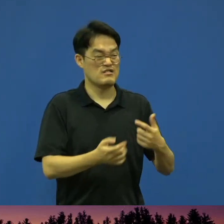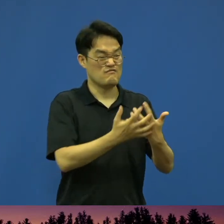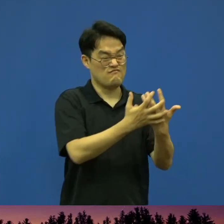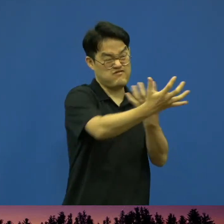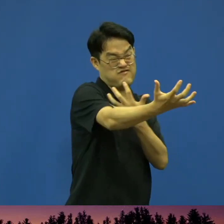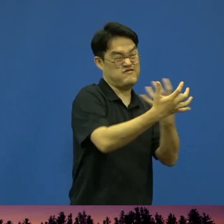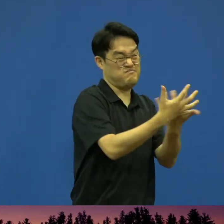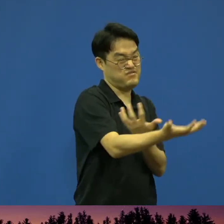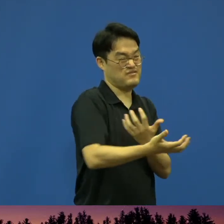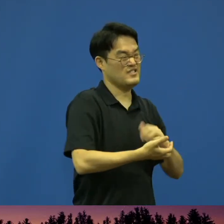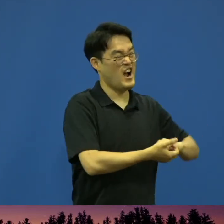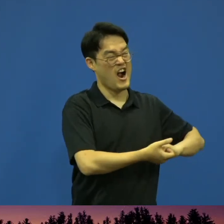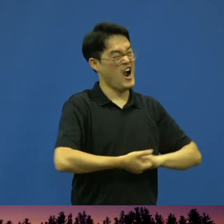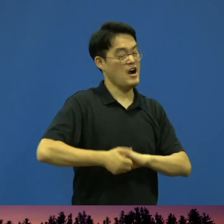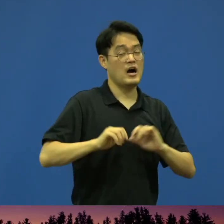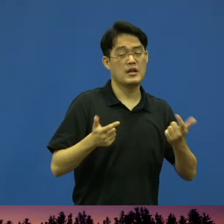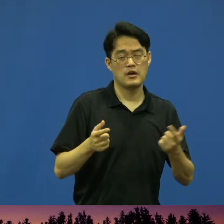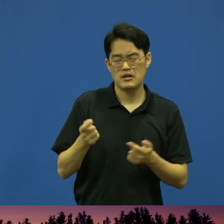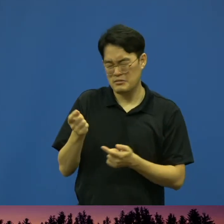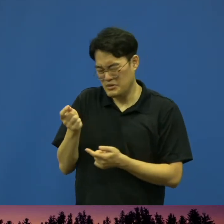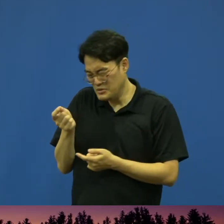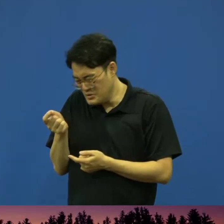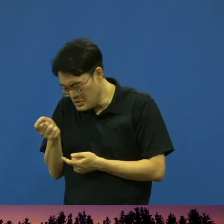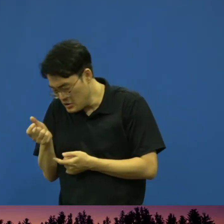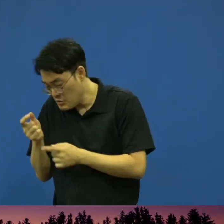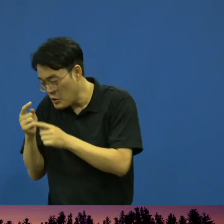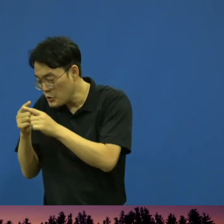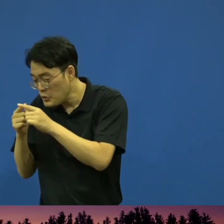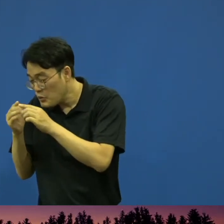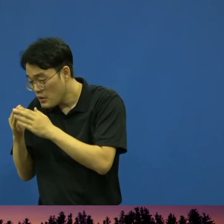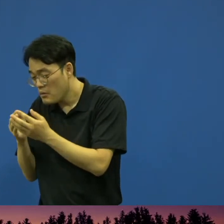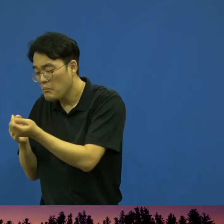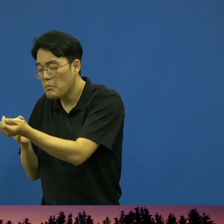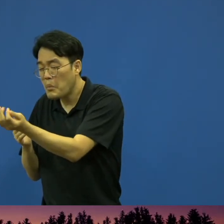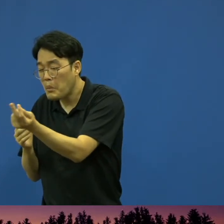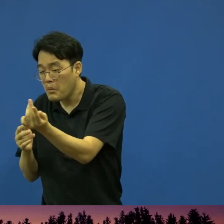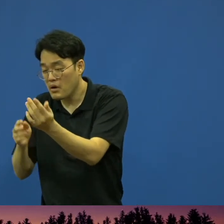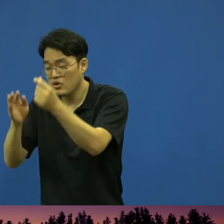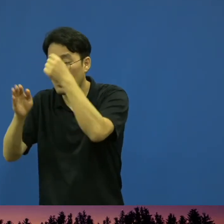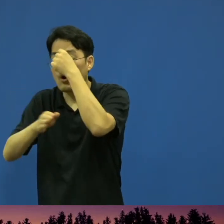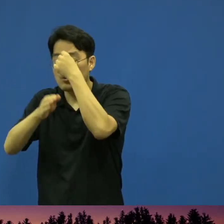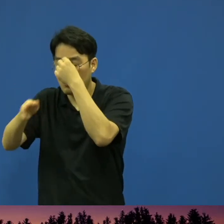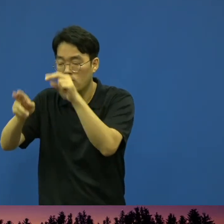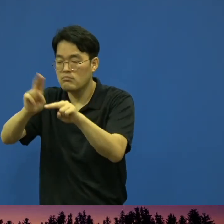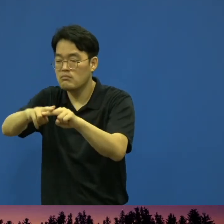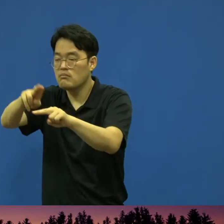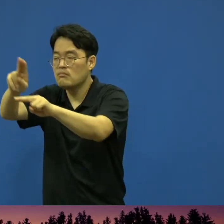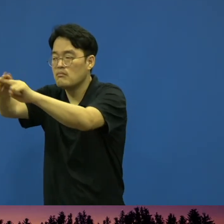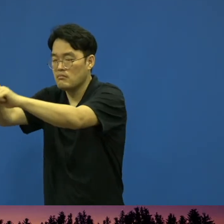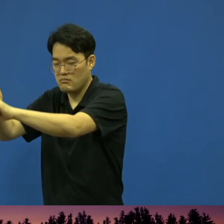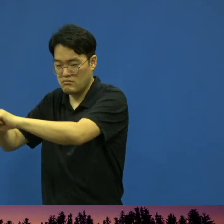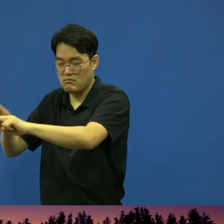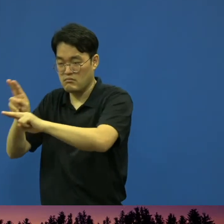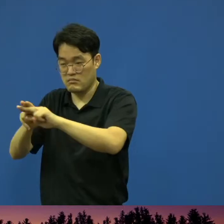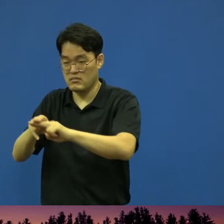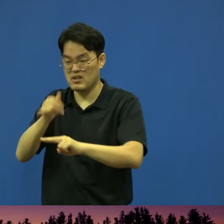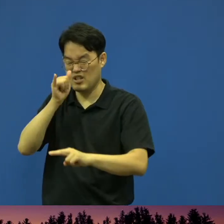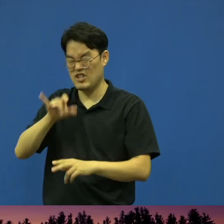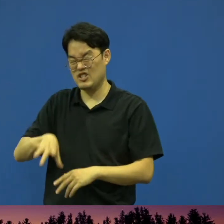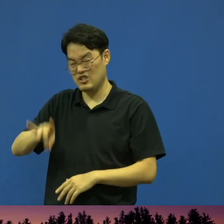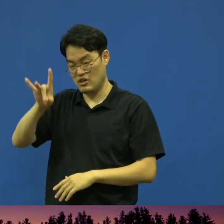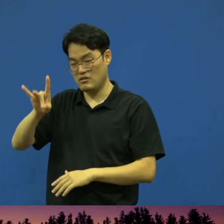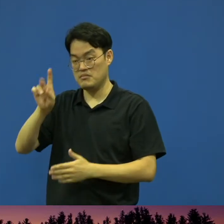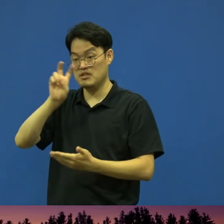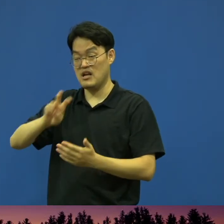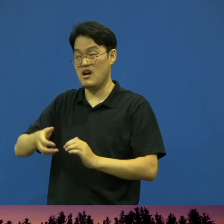작은 교회에서 몇 명의 성도들을 두고 찬양하는 첫 번째 시간이었습니다. 그가